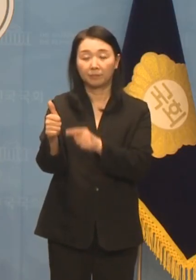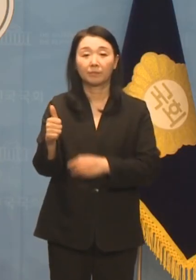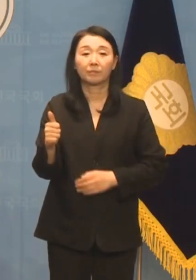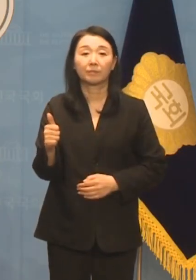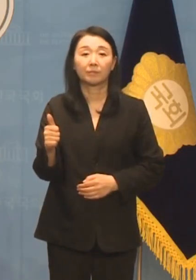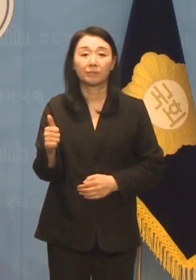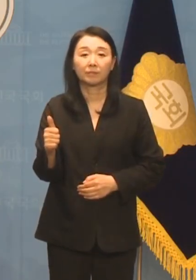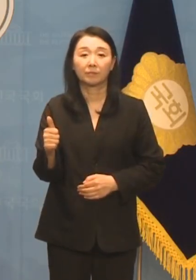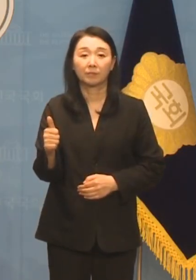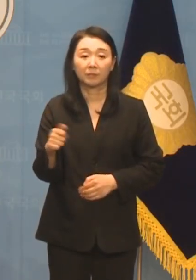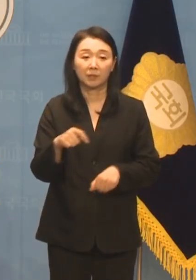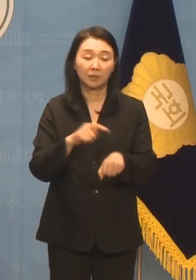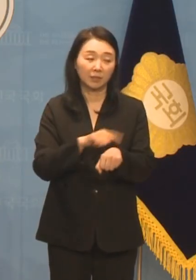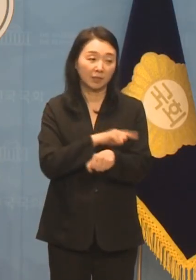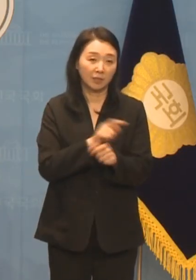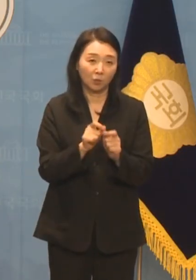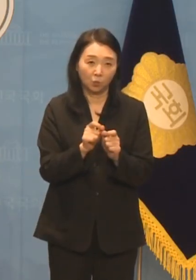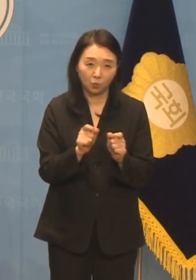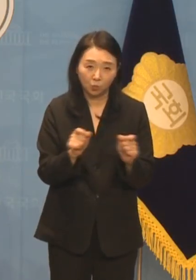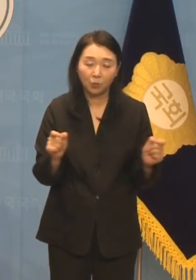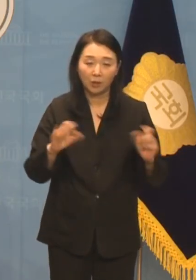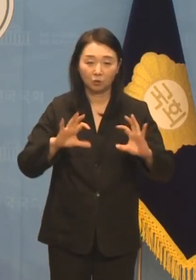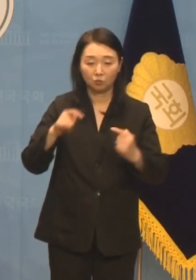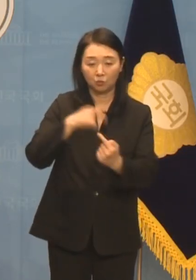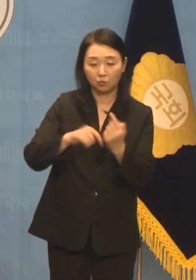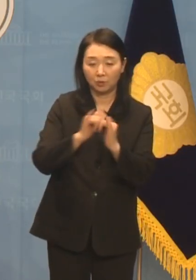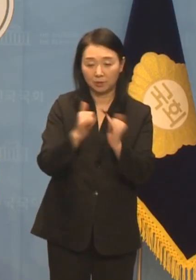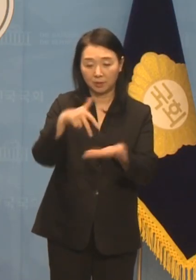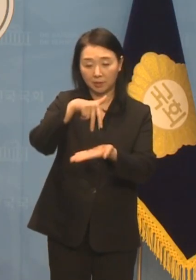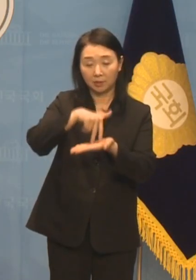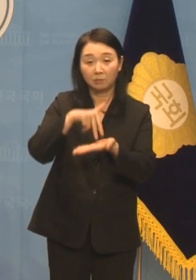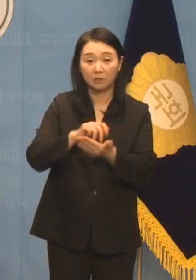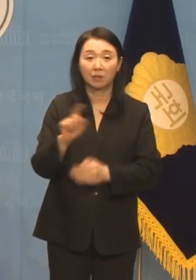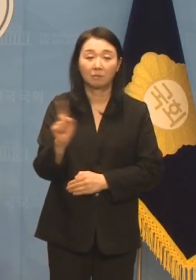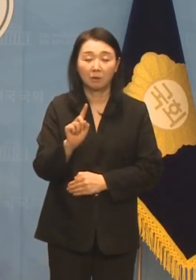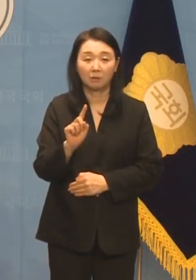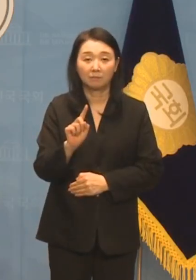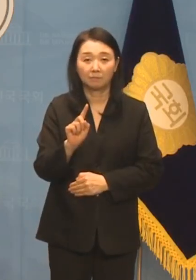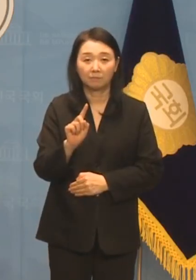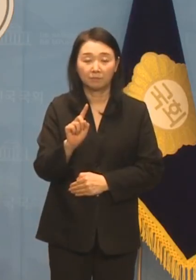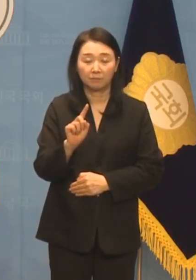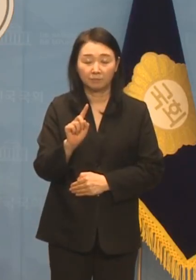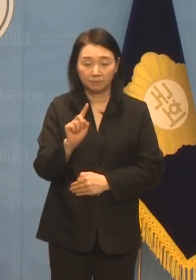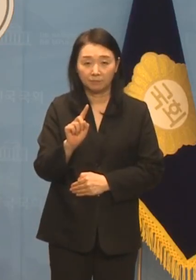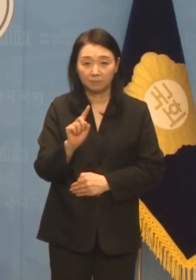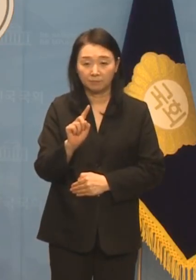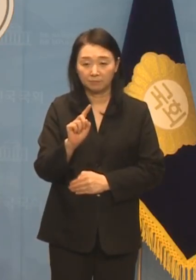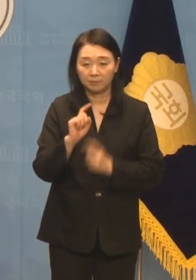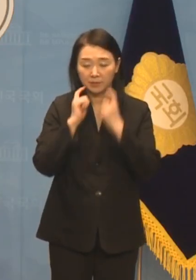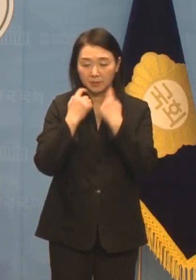가장 오랜 시간 국정 운영자의 관점에서 사유한 국민일 것입니다.